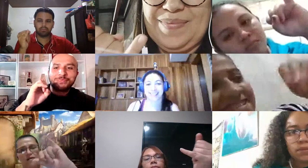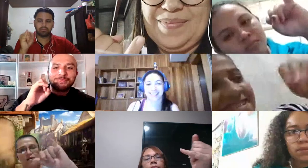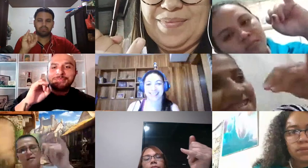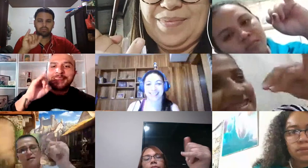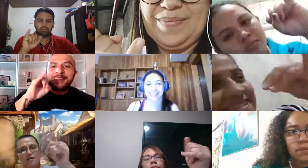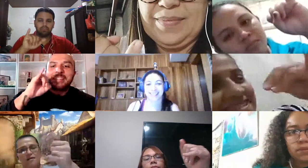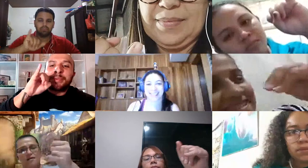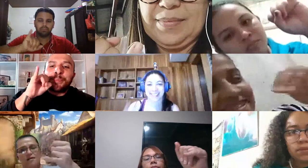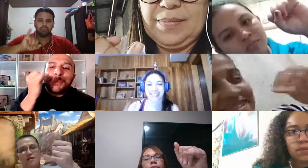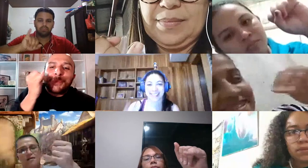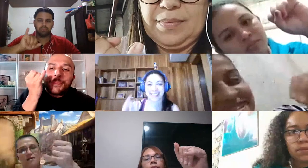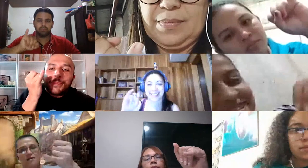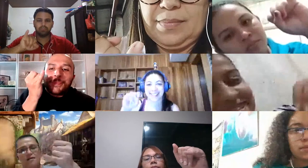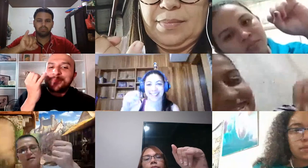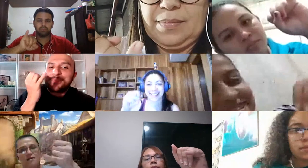Ni así.